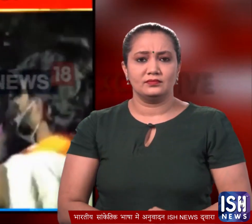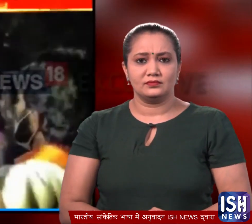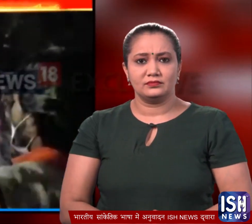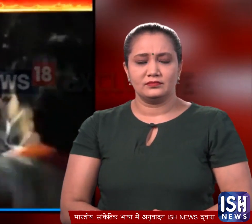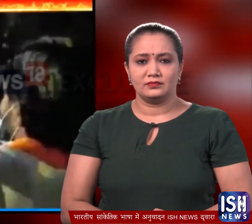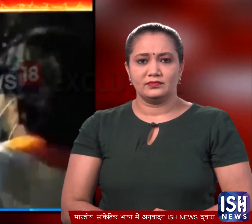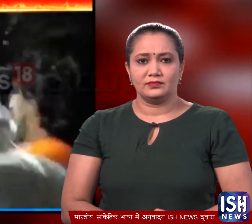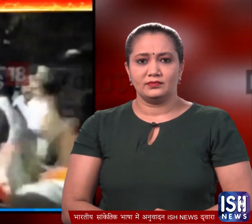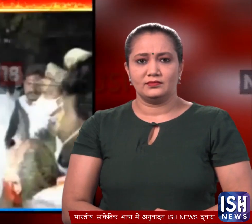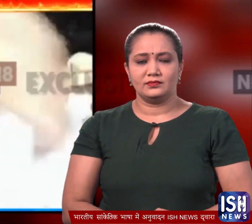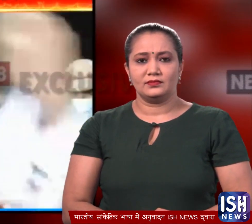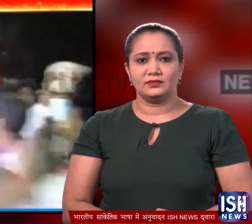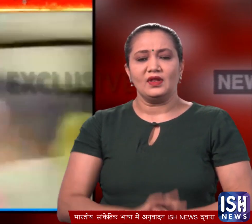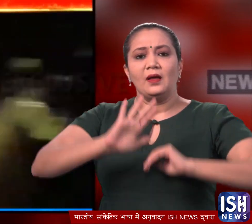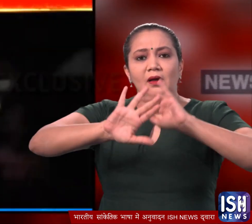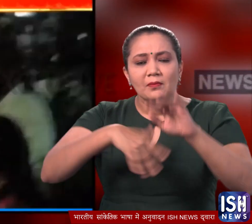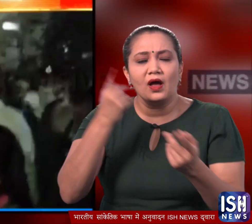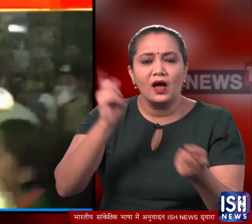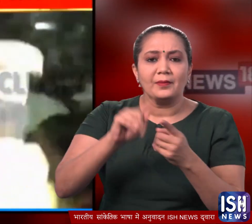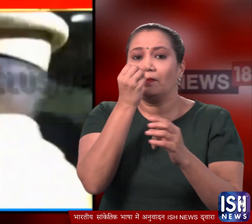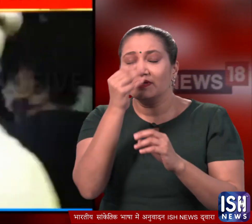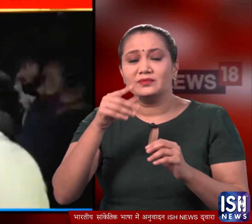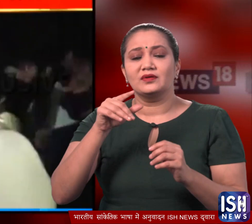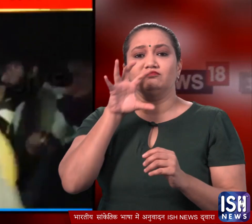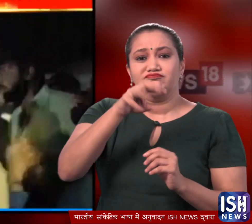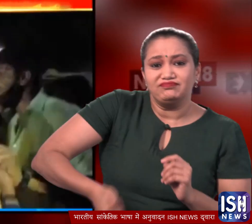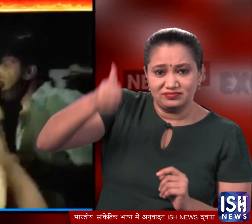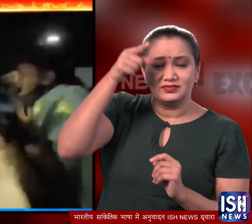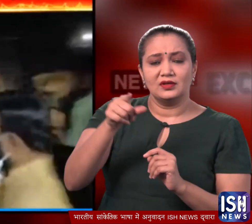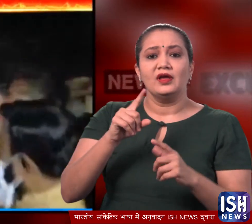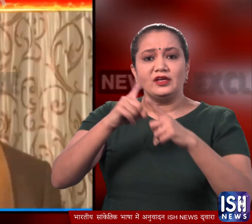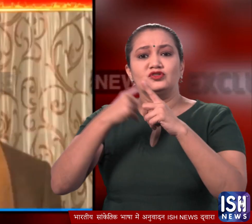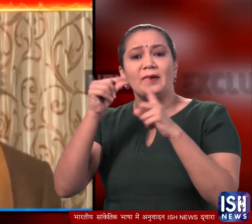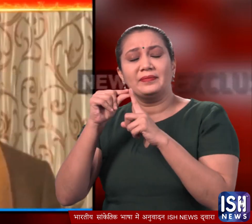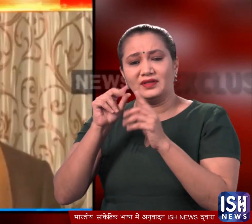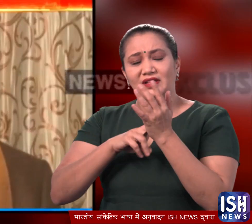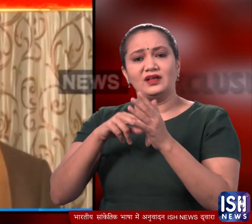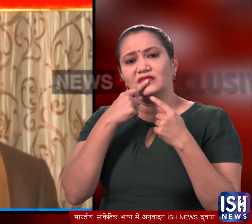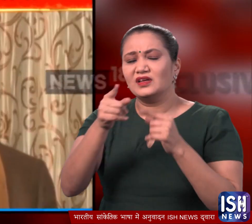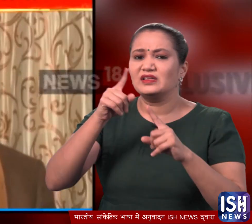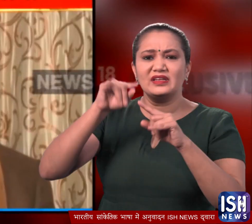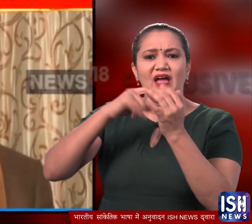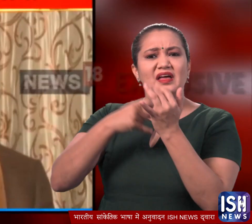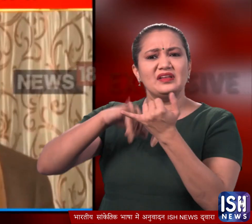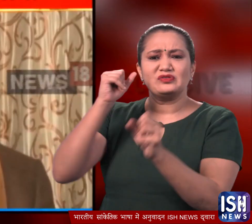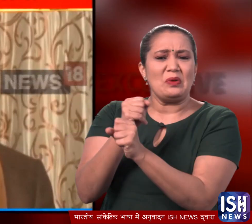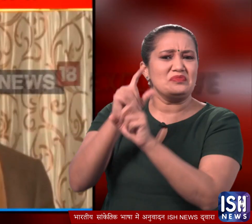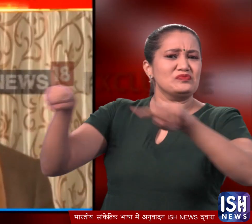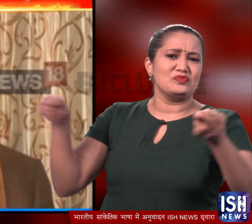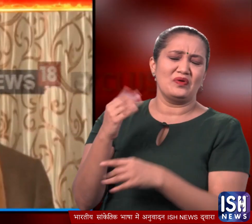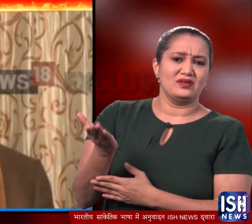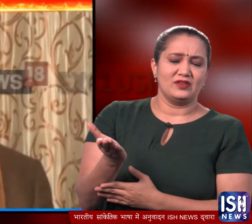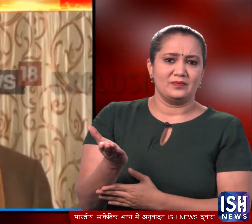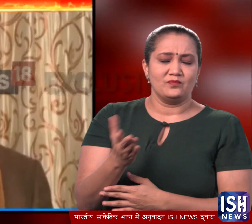बाद में इस घटना पर बीजेपी के राष्ट्रीय अध्यक्ष जेपी नड्डा ने टीआरएस सरकार पर निशाना साधा। ये प्रजातंत्र के लिए एक